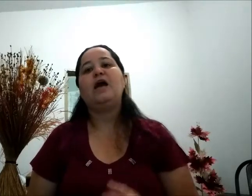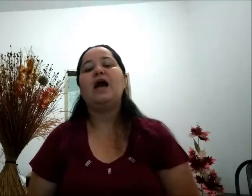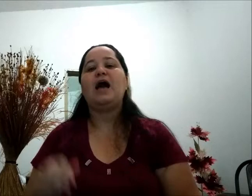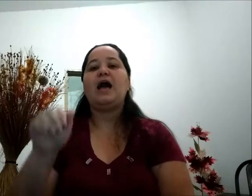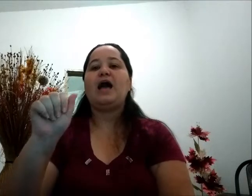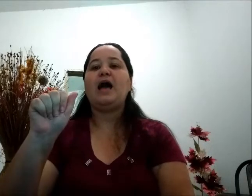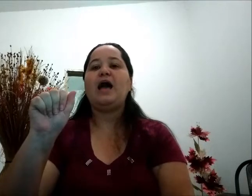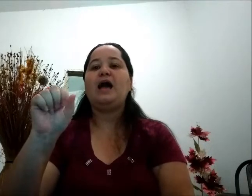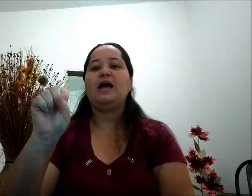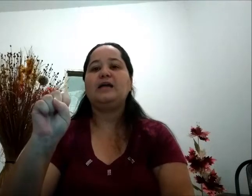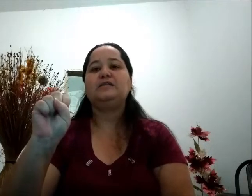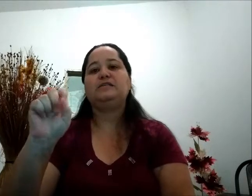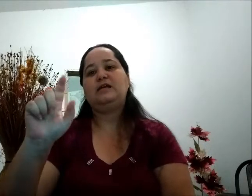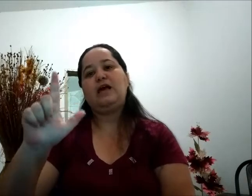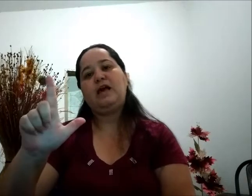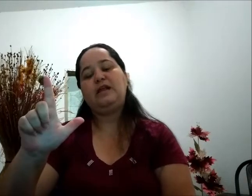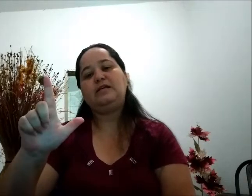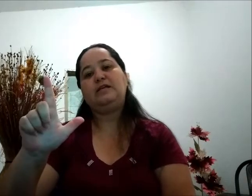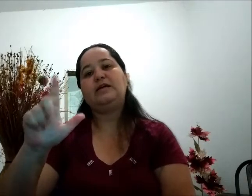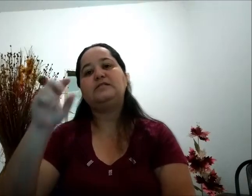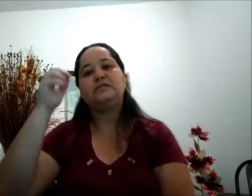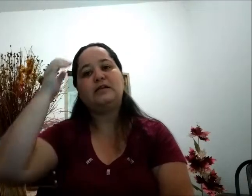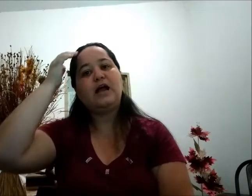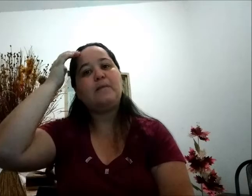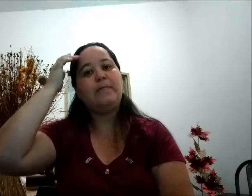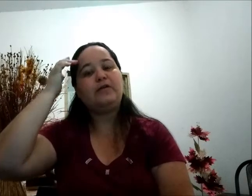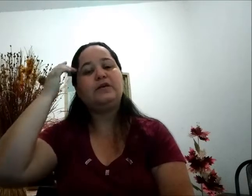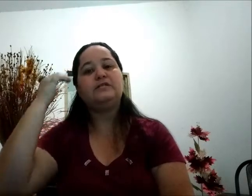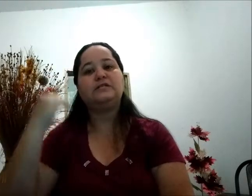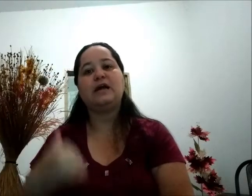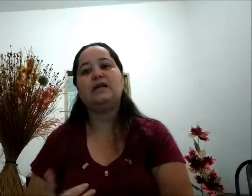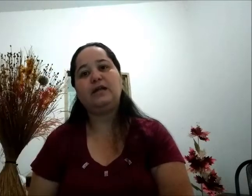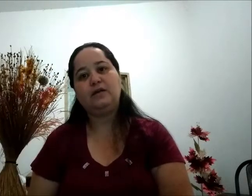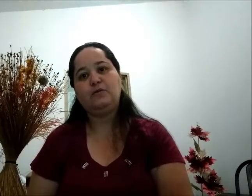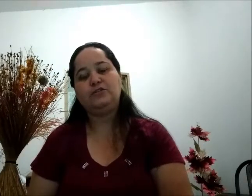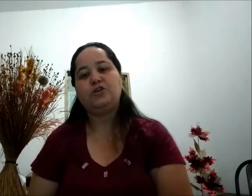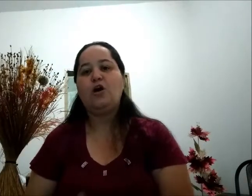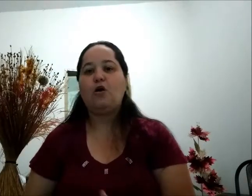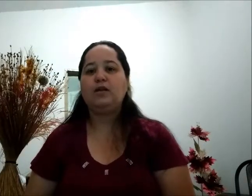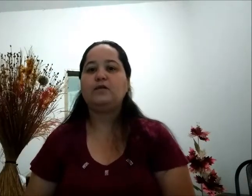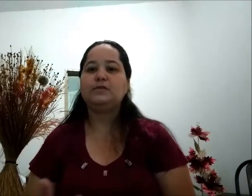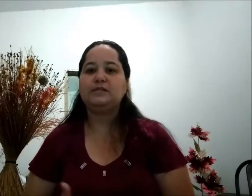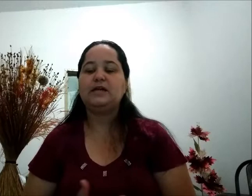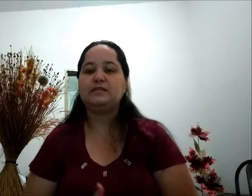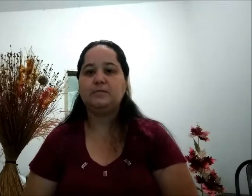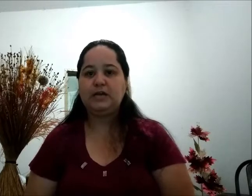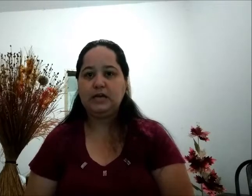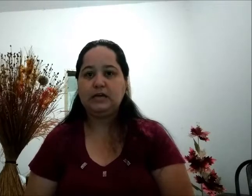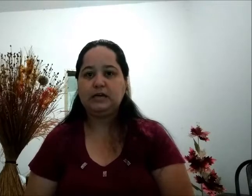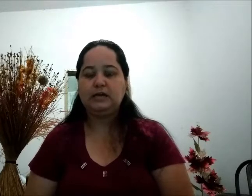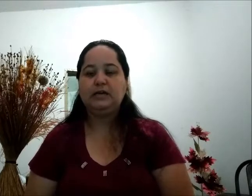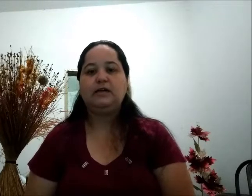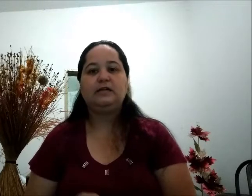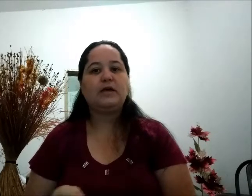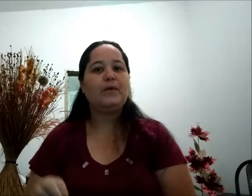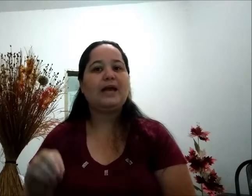a ASL, que quer dizer American Sign Language, ou Língua de Sinais Americana. Então,